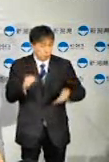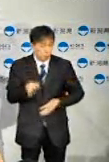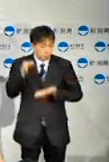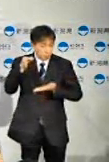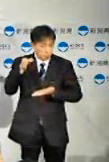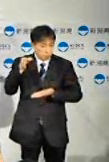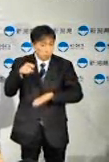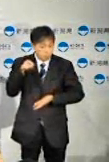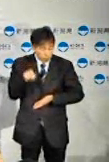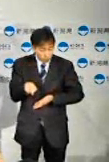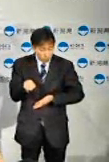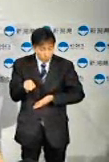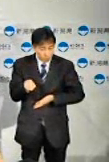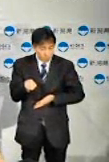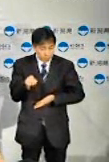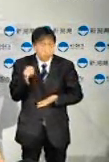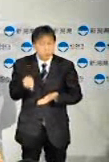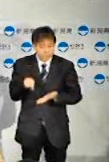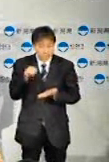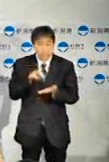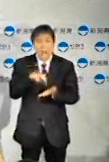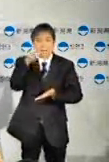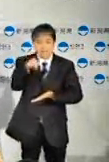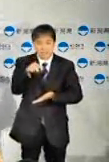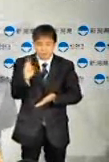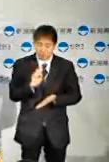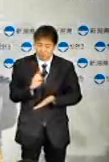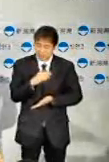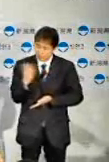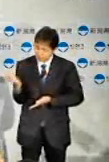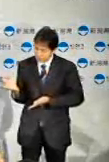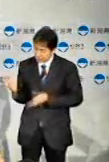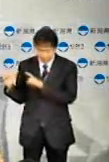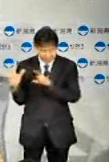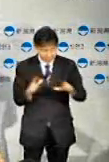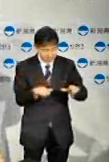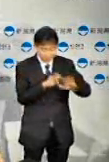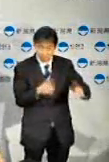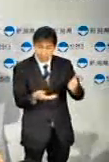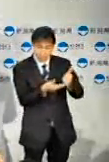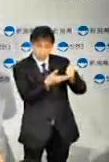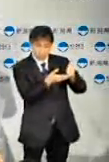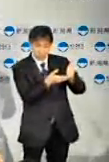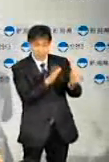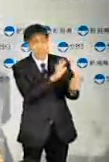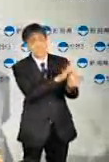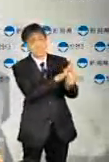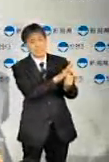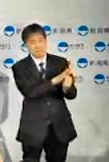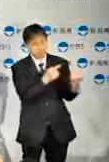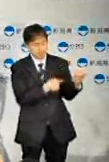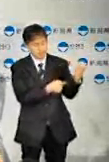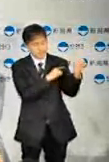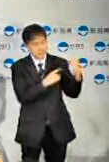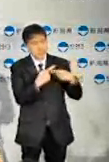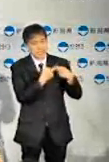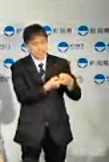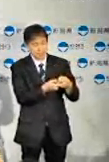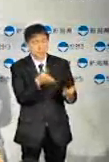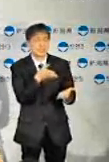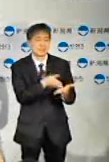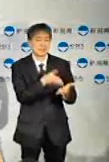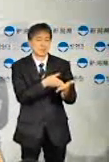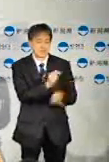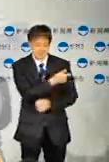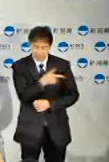施策的なこうものとしてこう跳ねるというようなものっていうのは、 子育て支援に力を入れますということを申し上げ、いろん